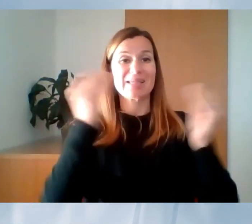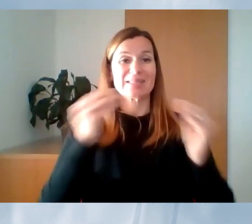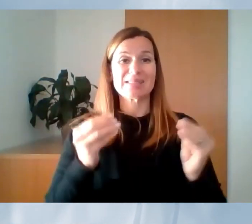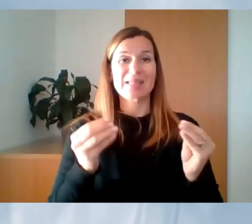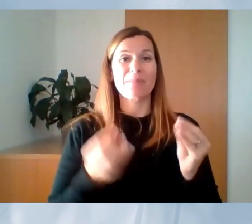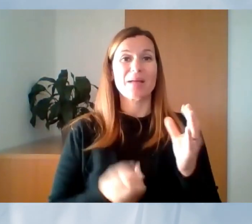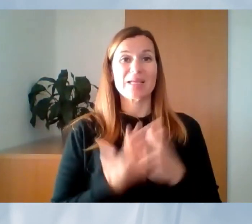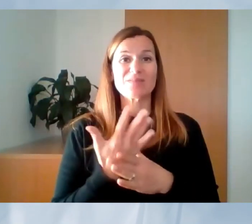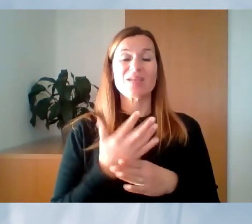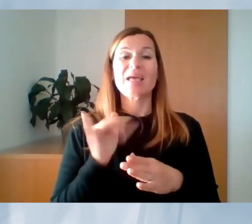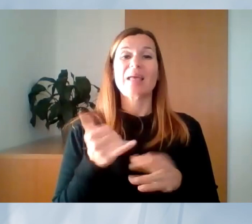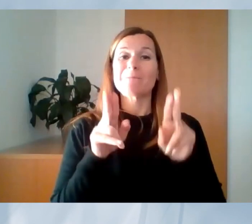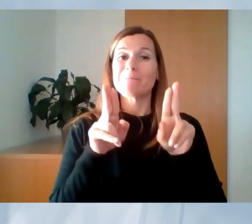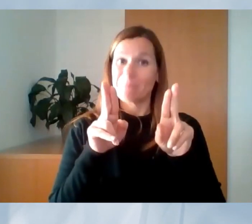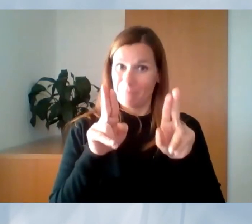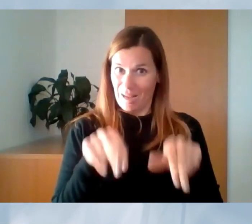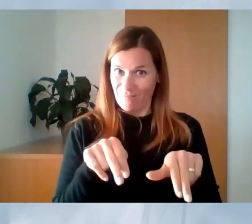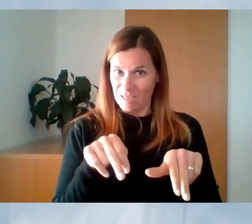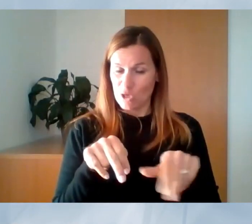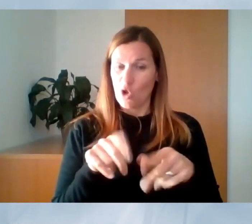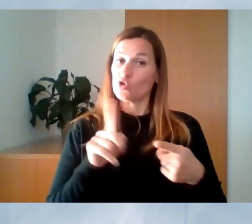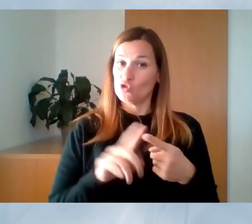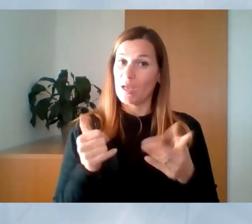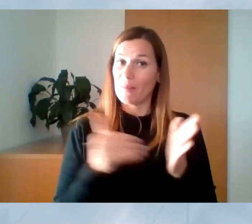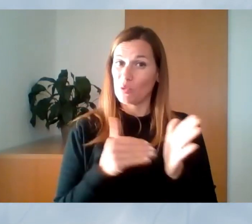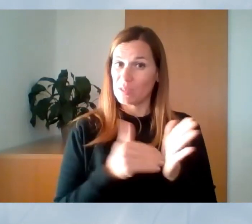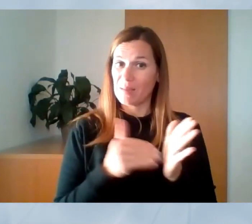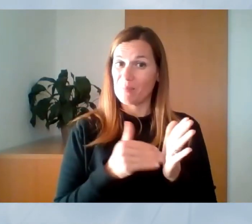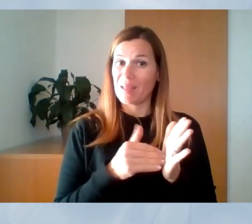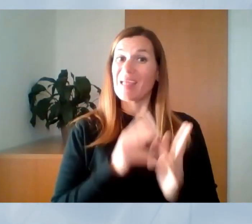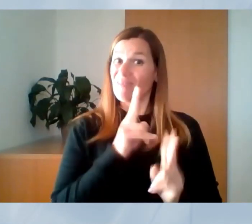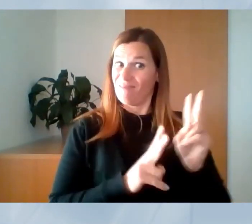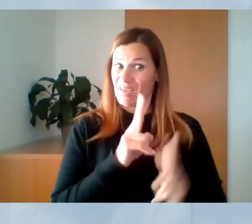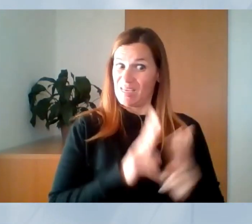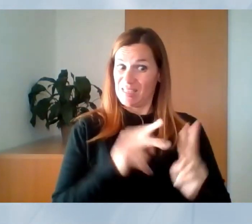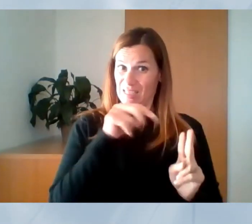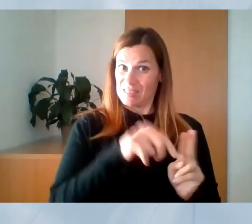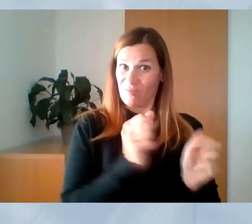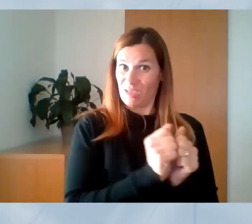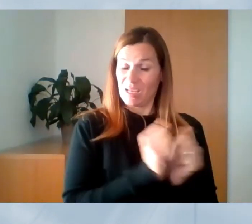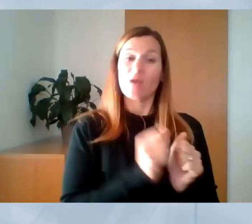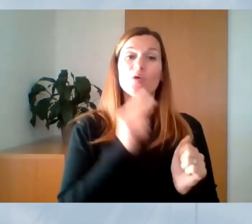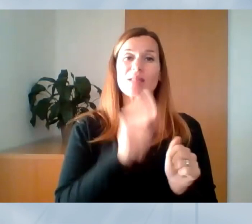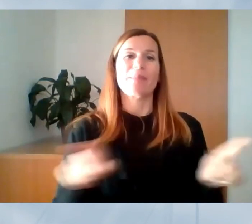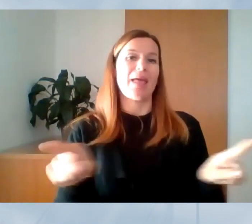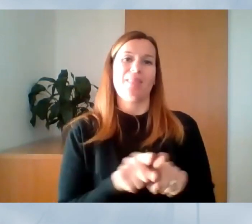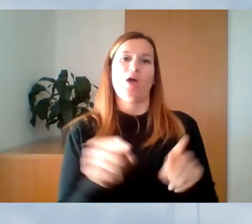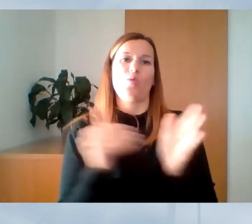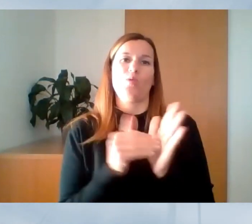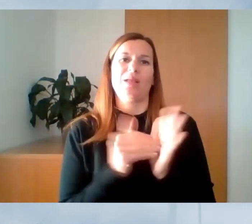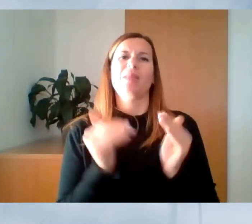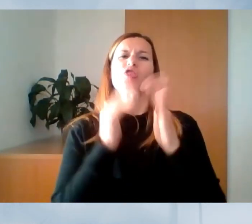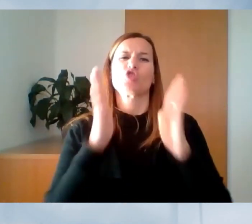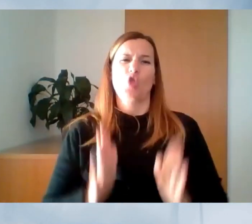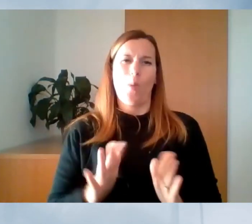sistem razvija, je pravilo, kjer je potreben vrtec v kraju, tam je enako